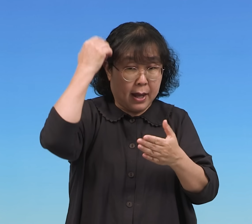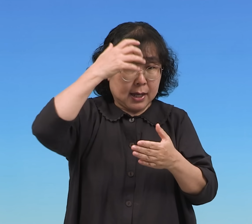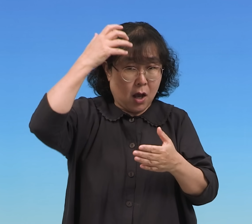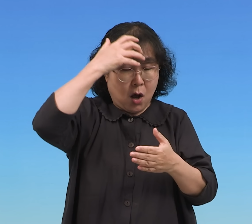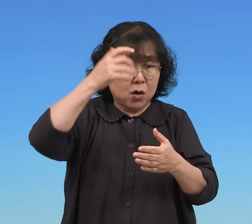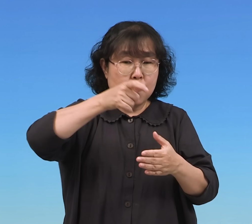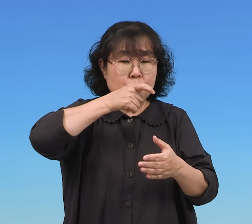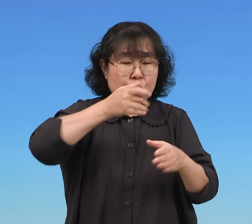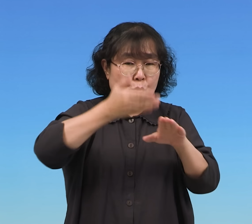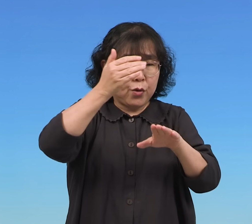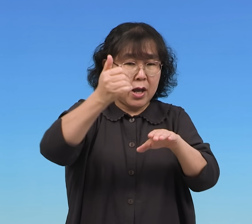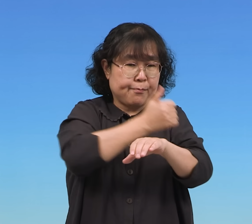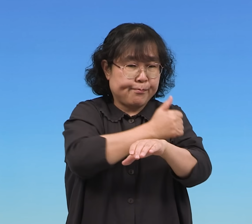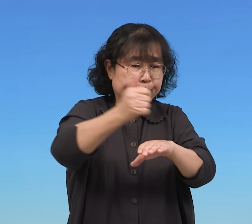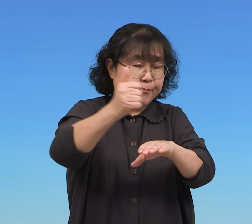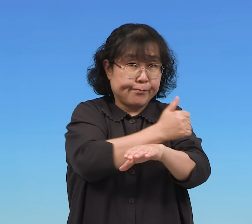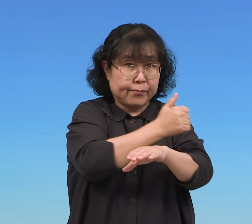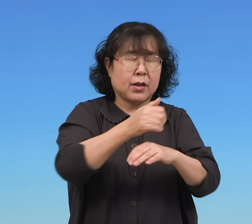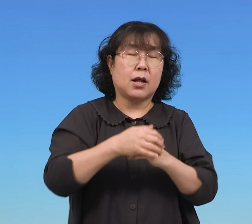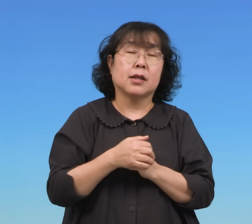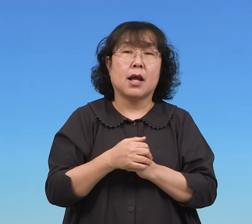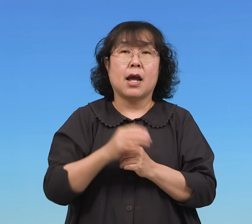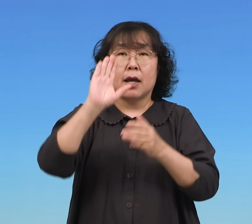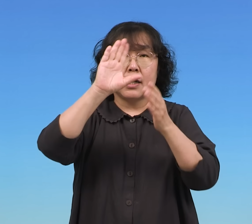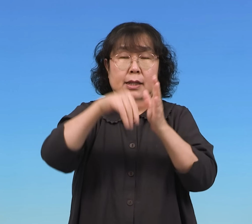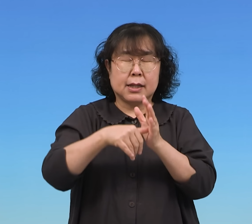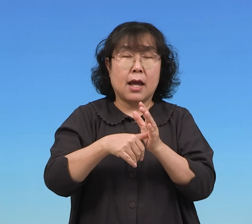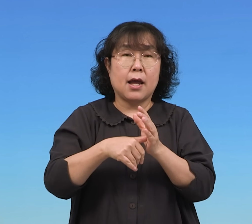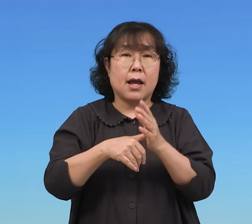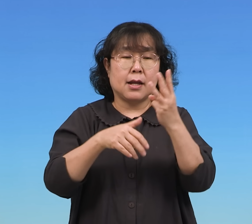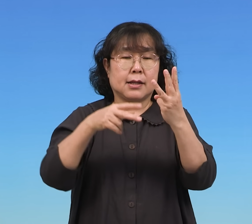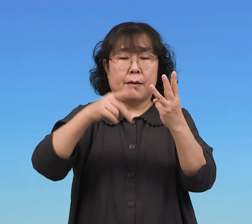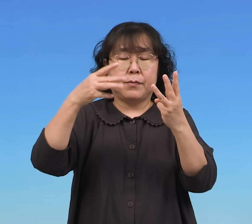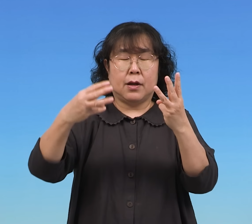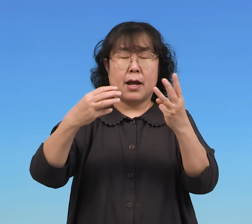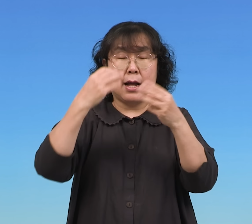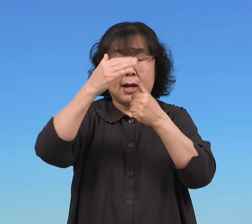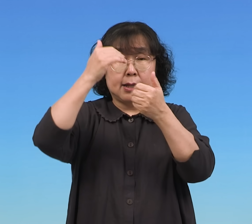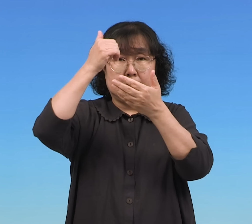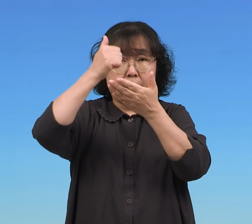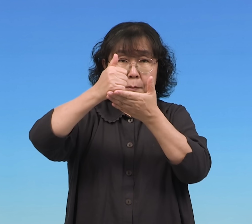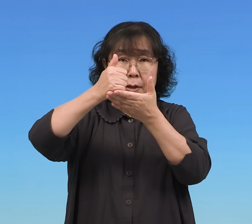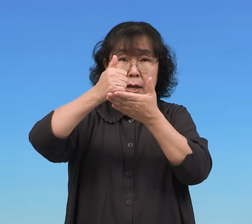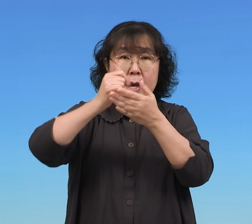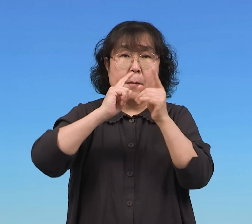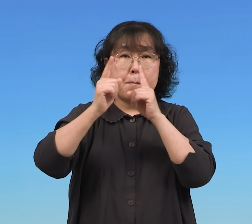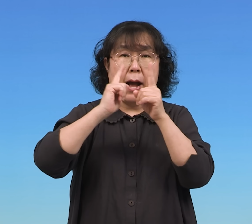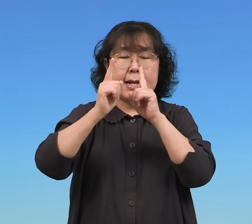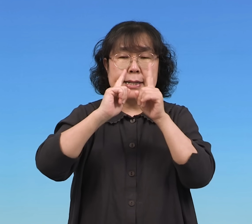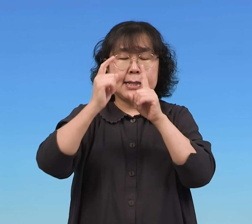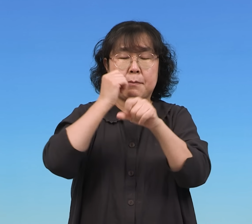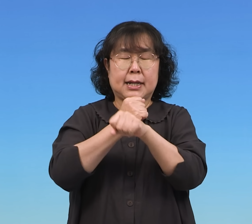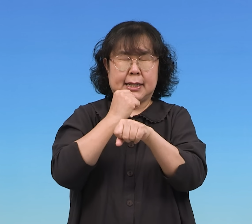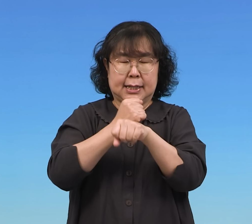위에 움직이고 계셨다. 그런데 그런 상황일 때 3절에서 하나님이 뭐 하셨습니까?